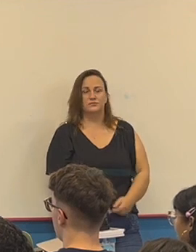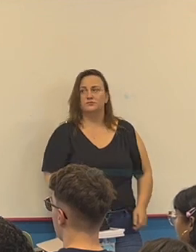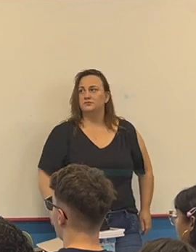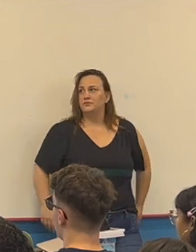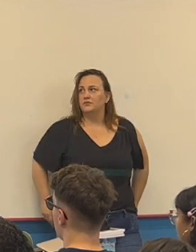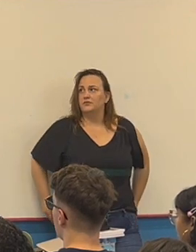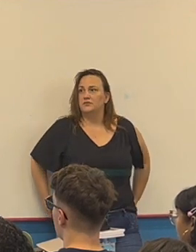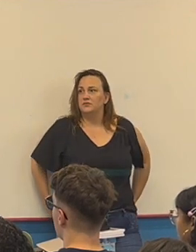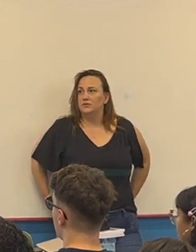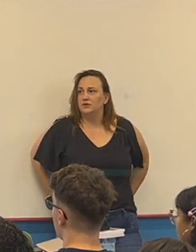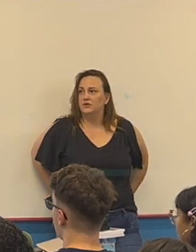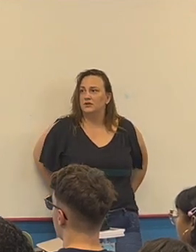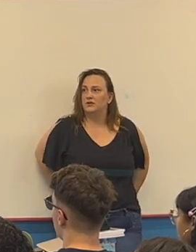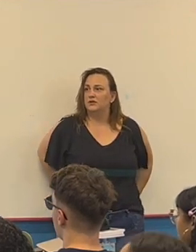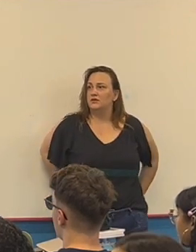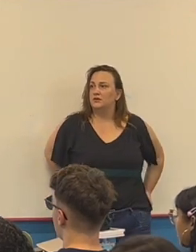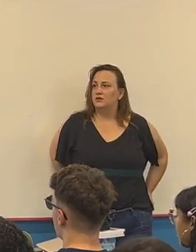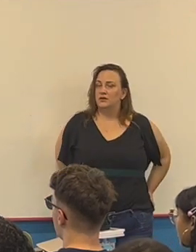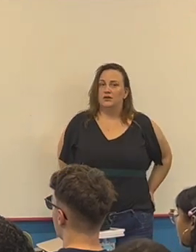É